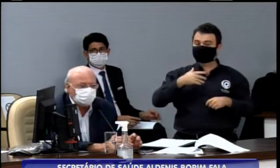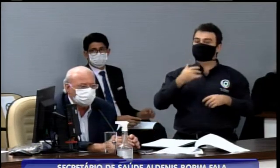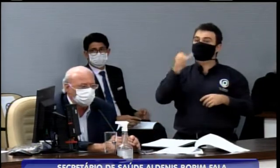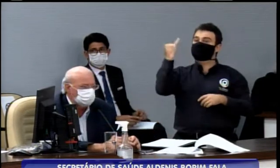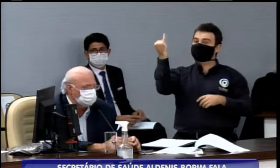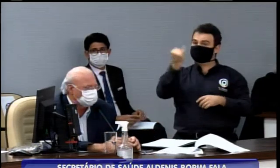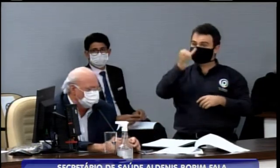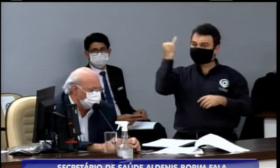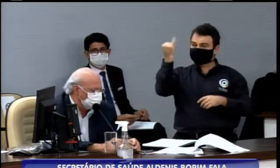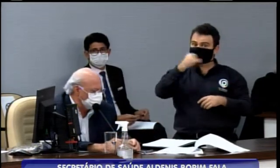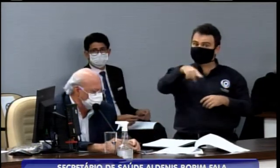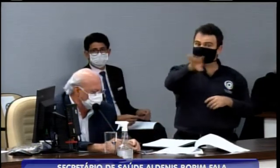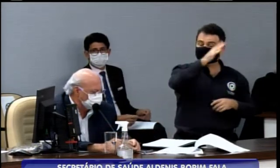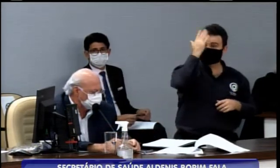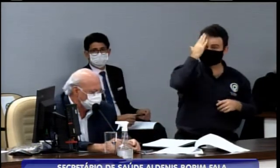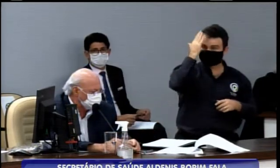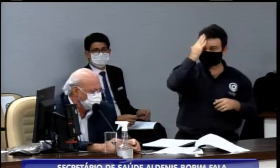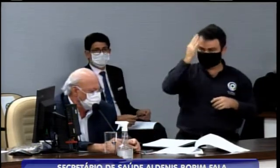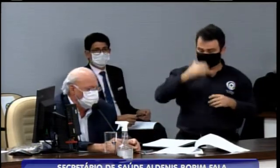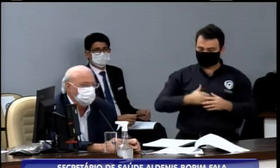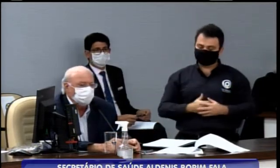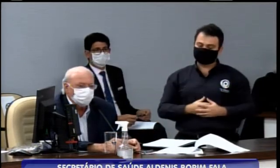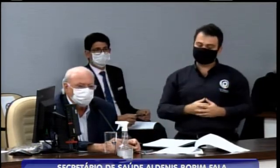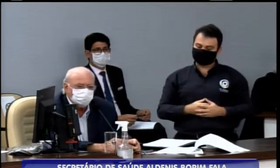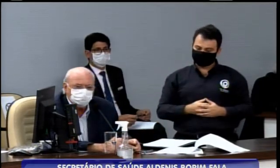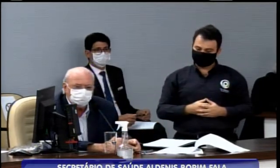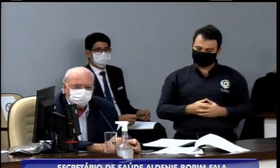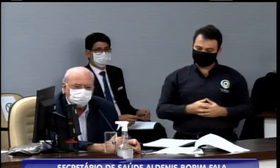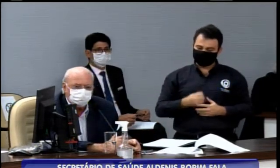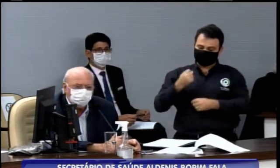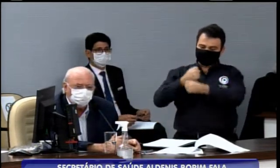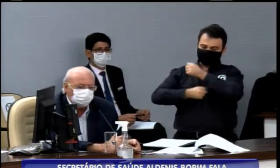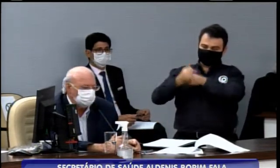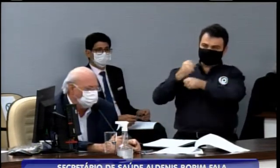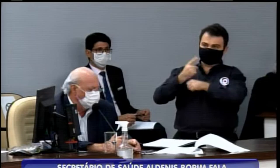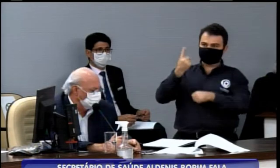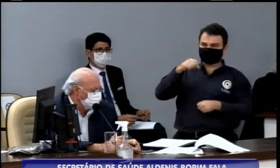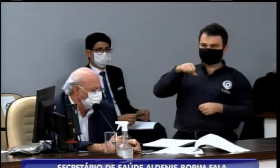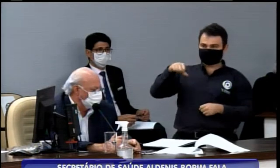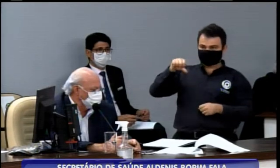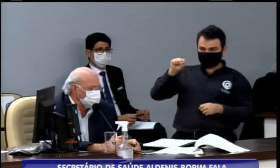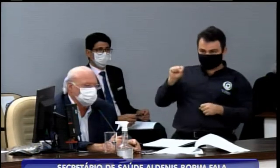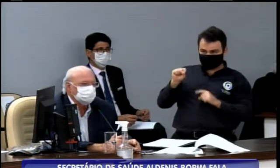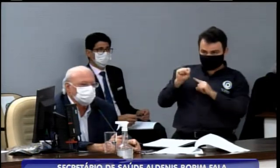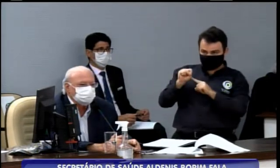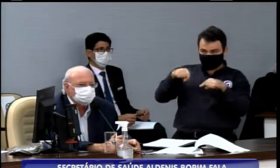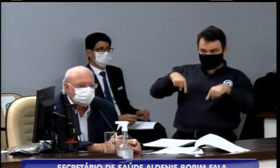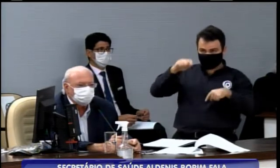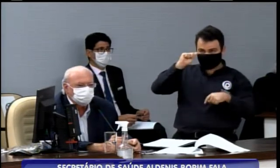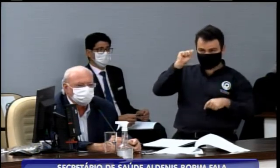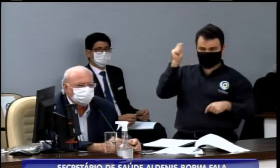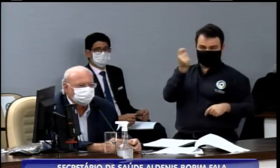importante para que todo mundo saiba. Em 1998, nós tínhamos